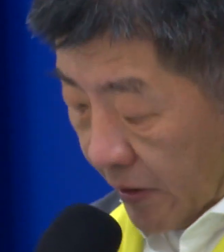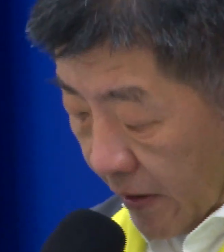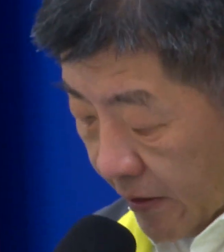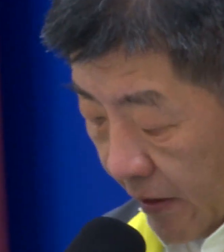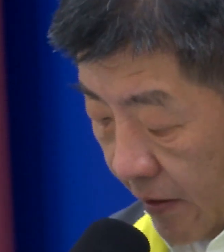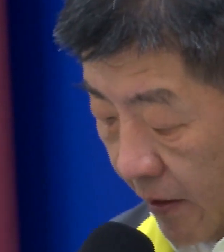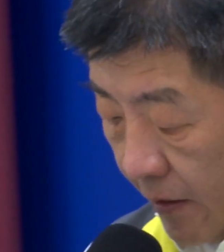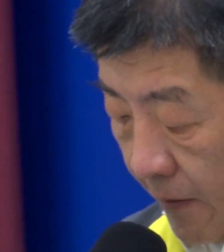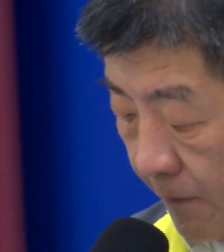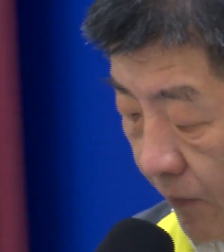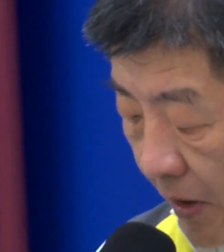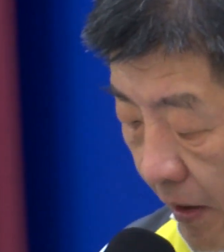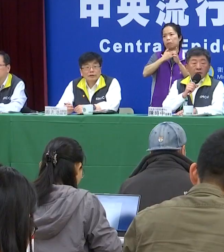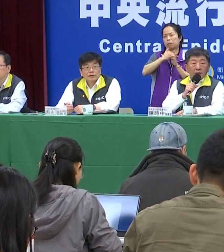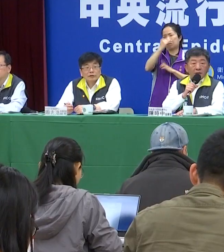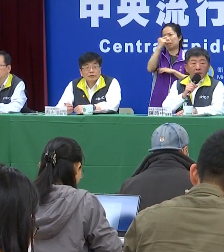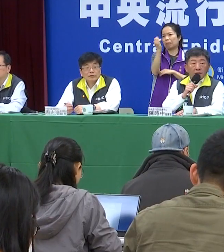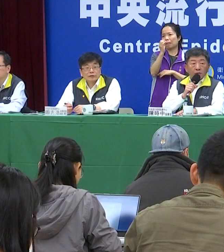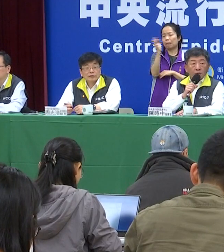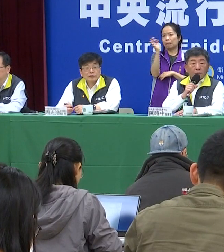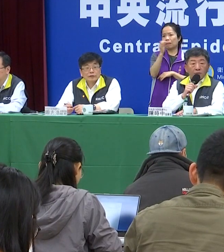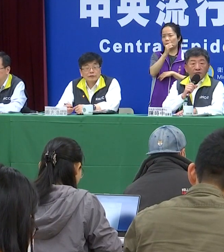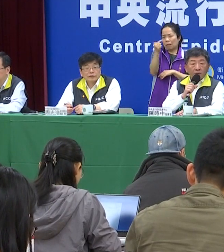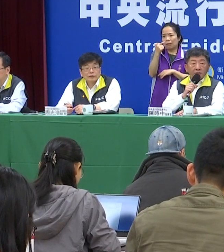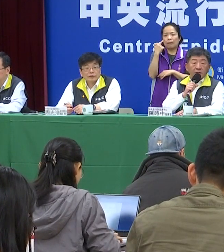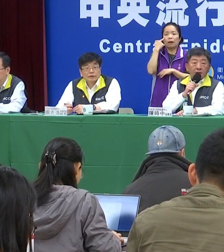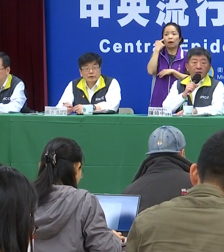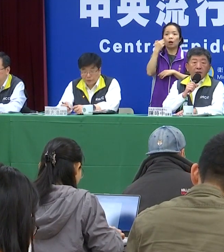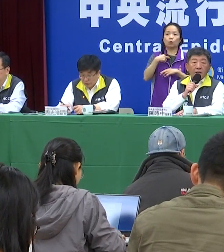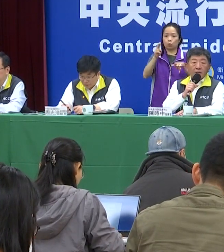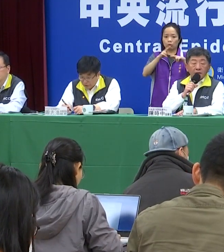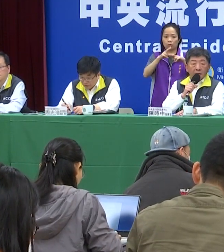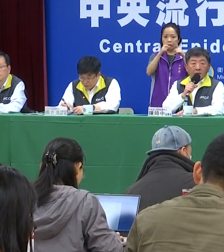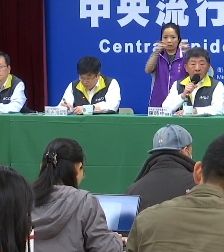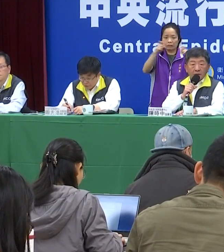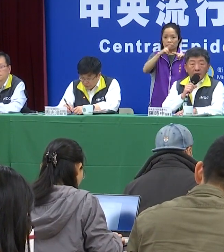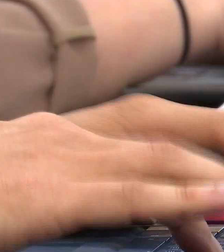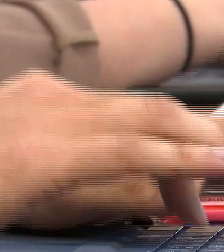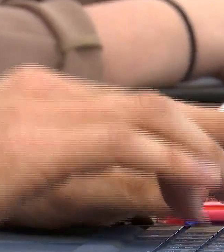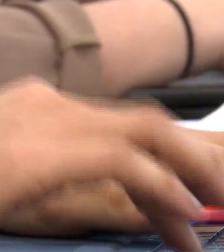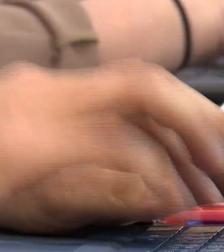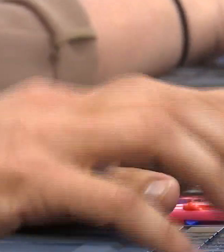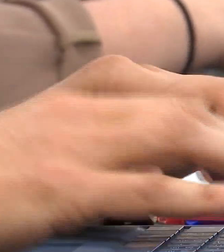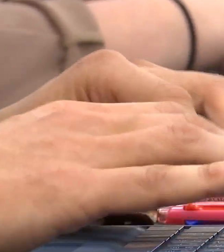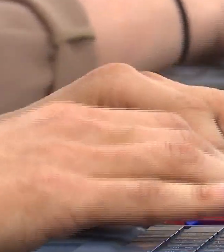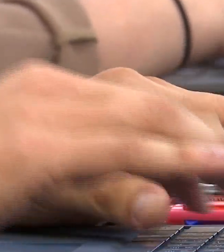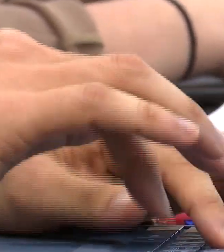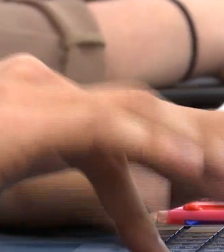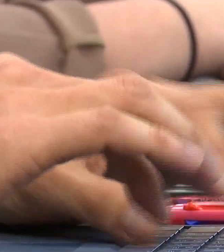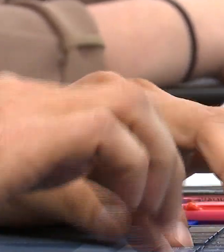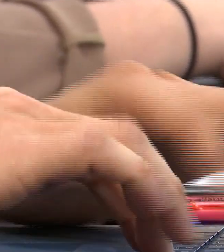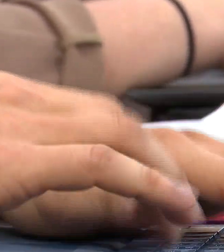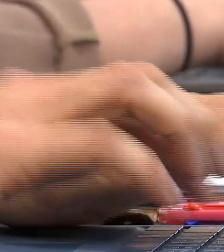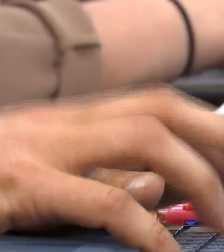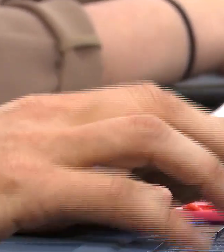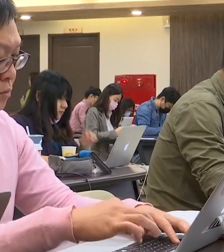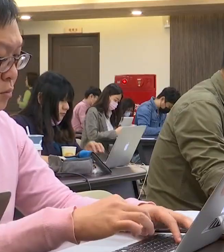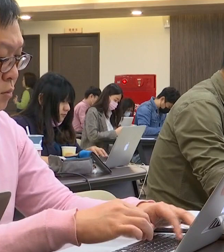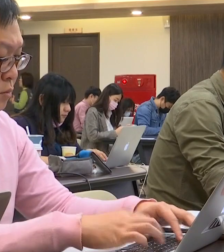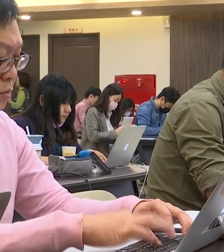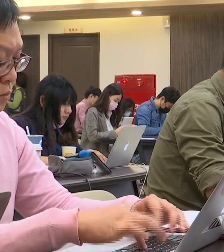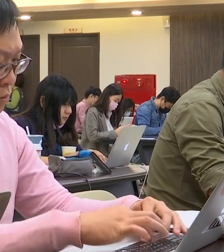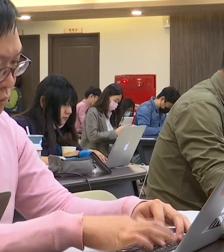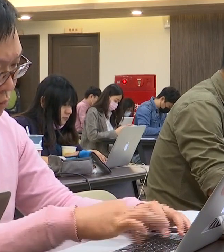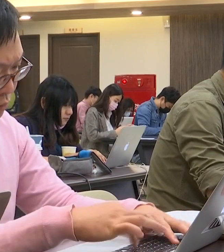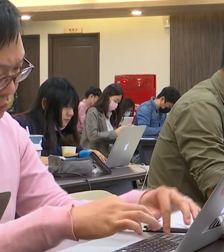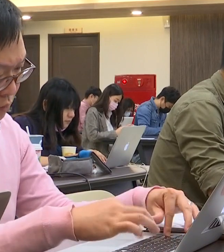外移入，没有本土个案。累计确诊者总共来到215人。而案205是一名5岁女童，是